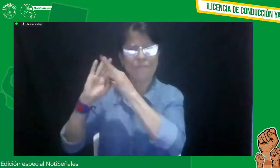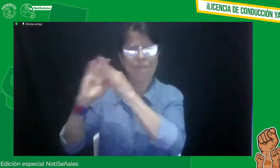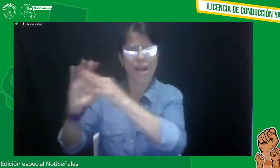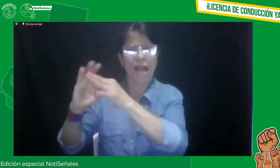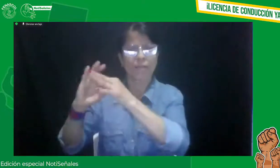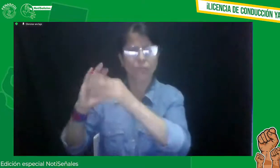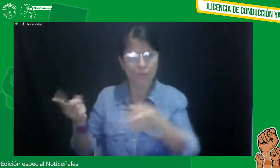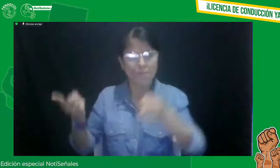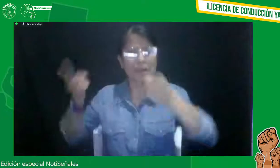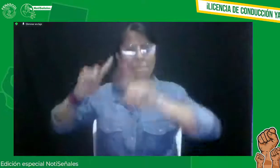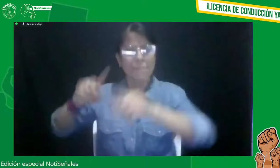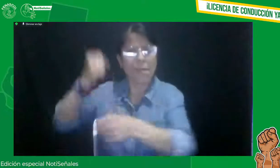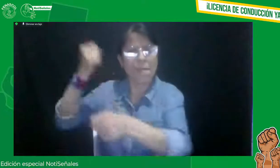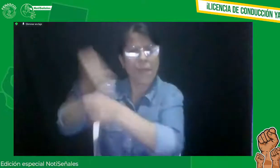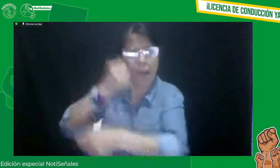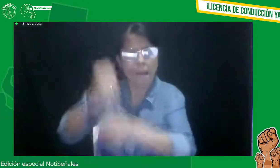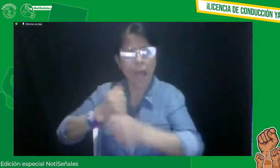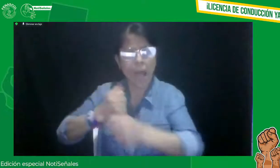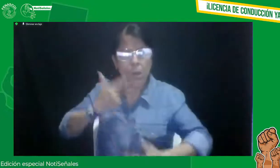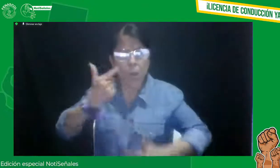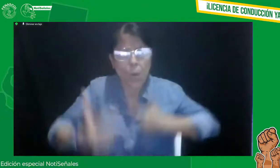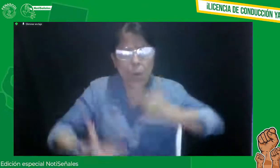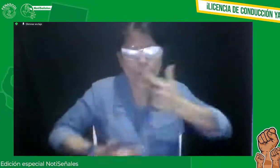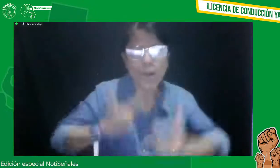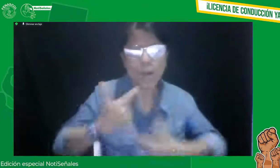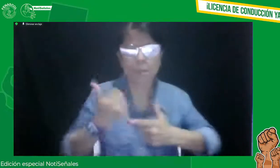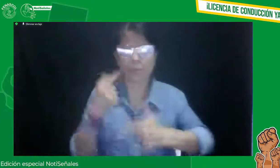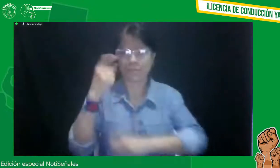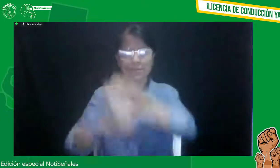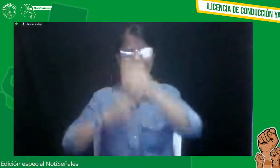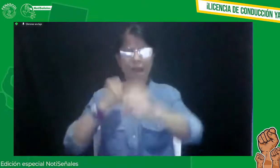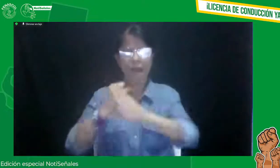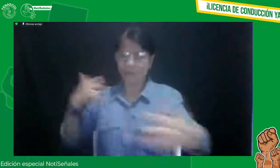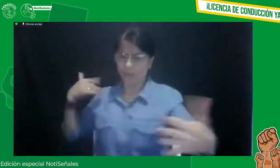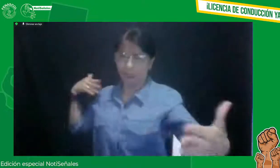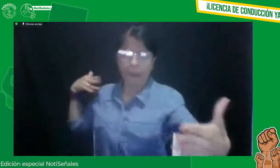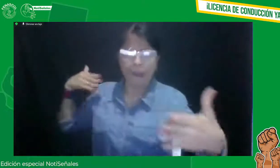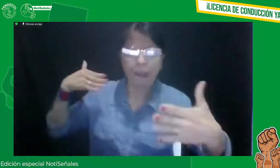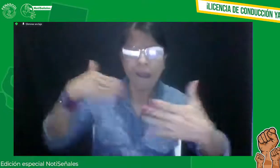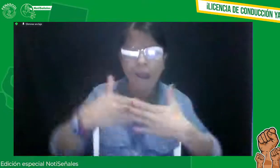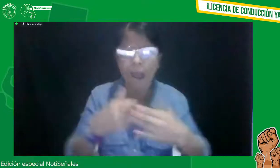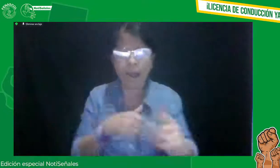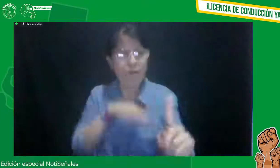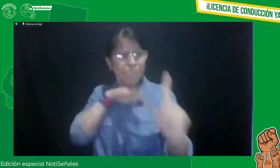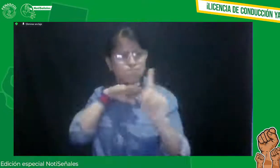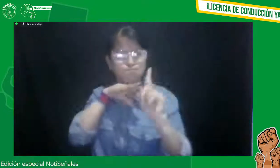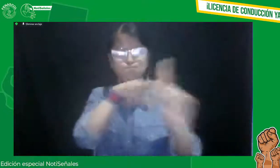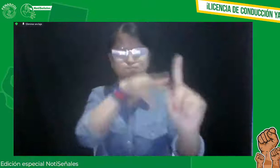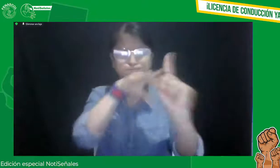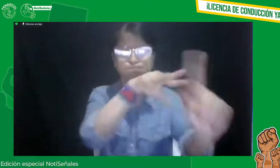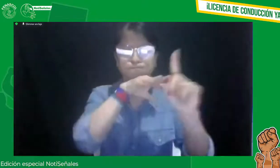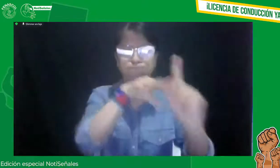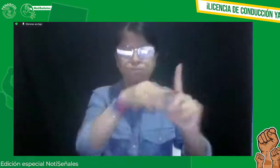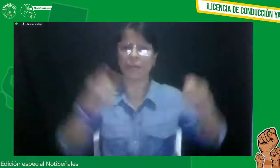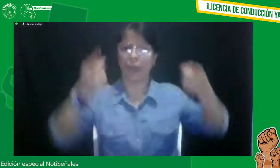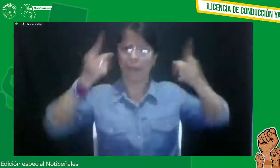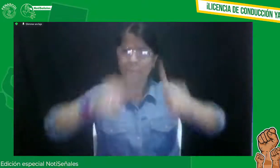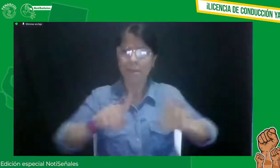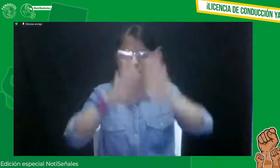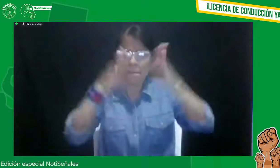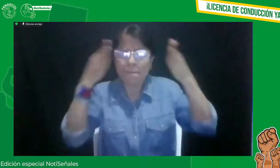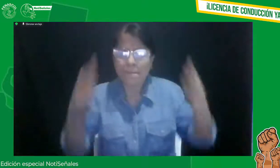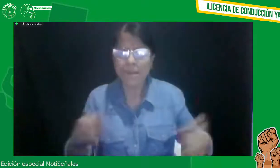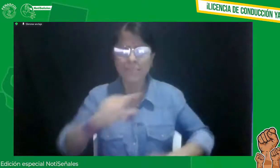población sorda. Pero pues y es importante tener en cuenta la lucha y el trabajo que ha realizado